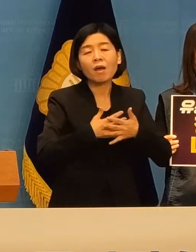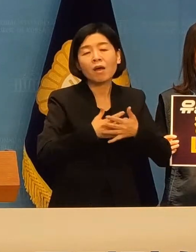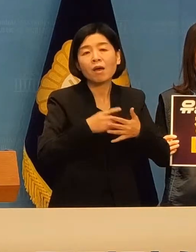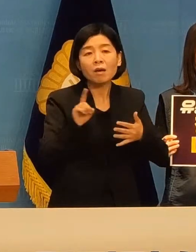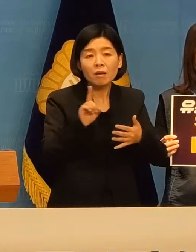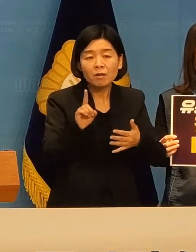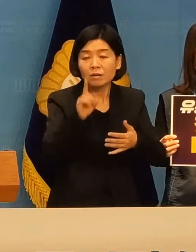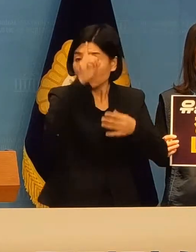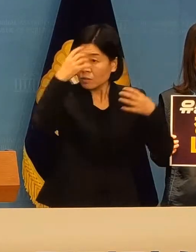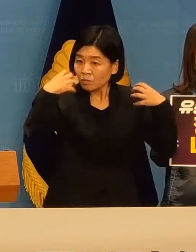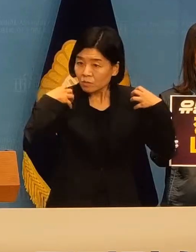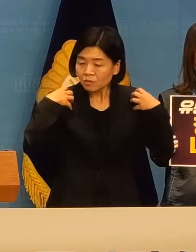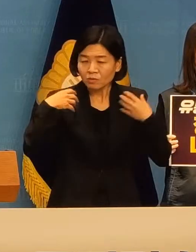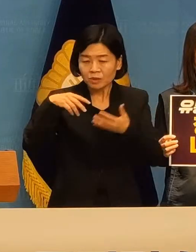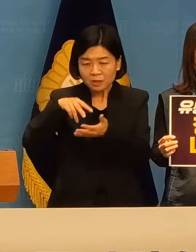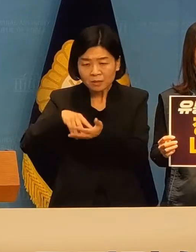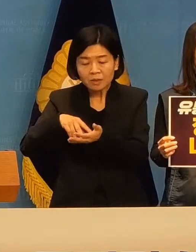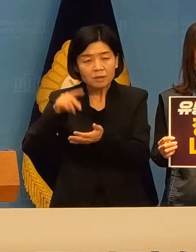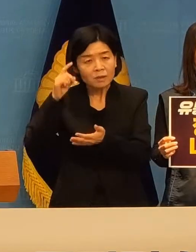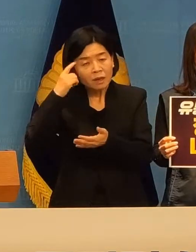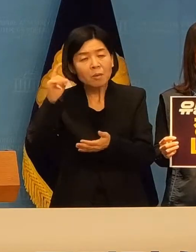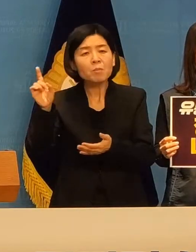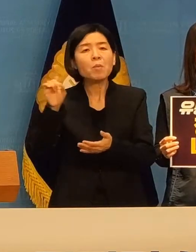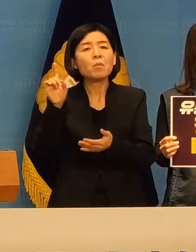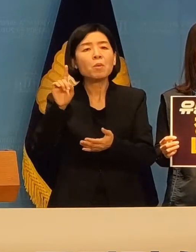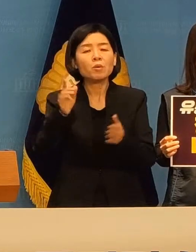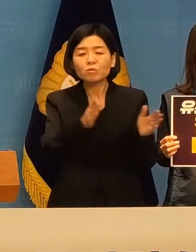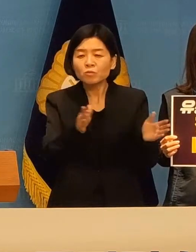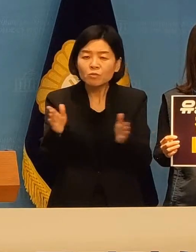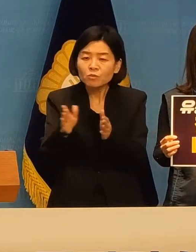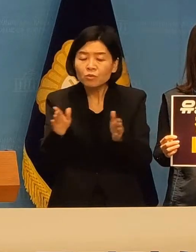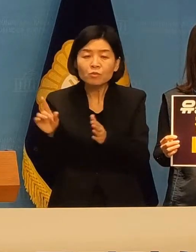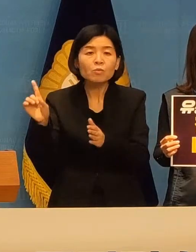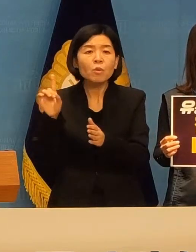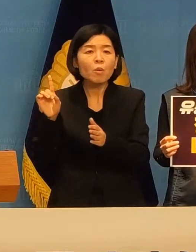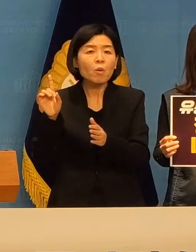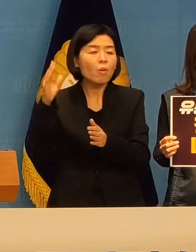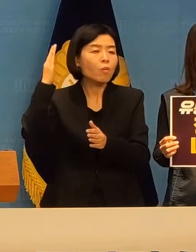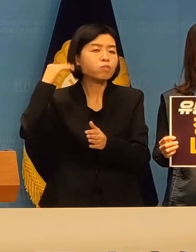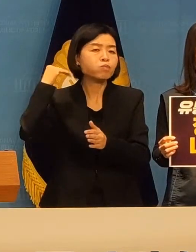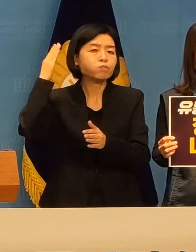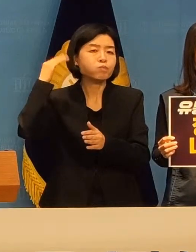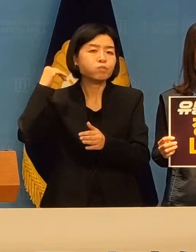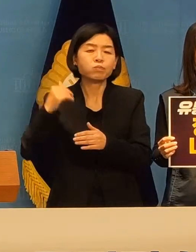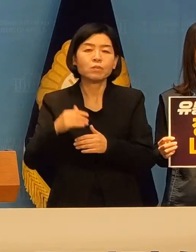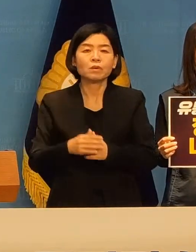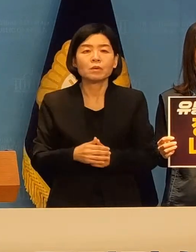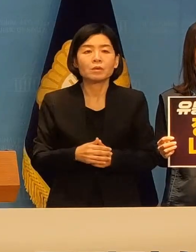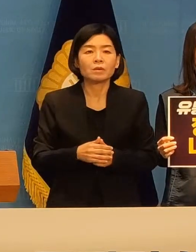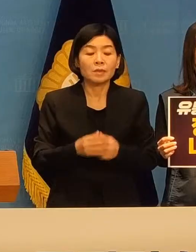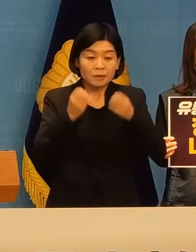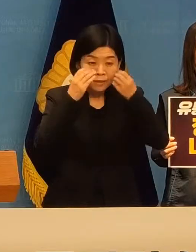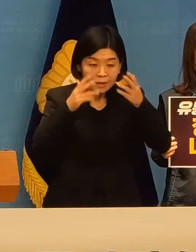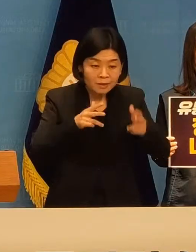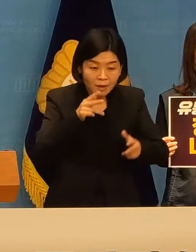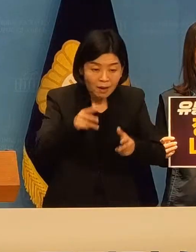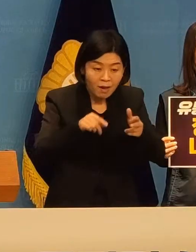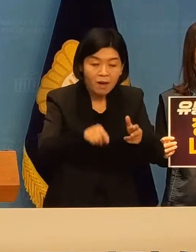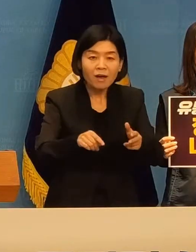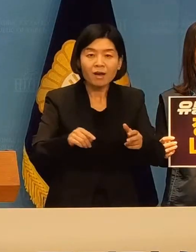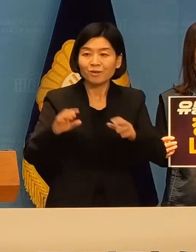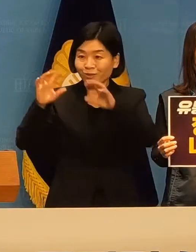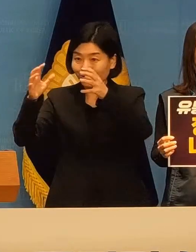정부의 입장과 대비는 어떻게 되는 것인지 그에 대해서는 아무런 소식이 없습니다. 신산업에 대한 국가적